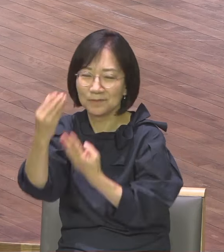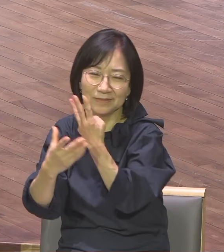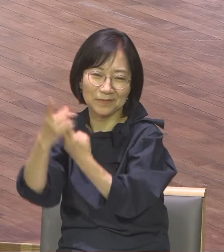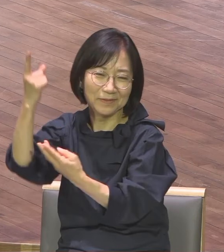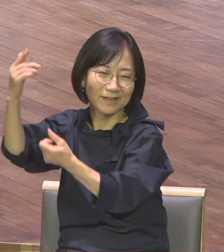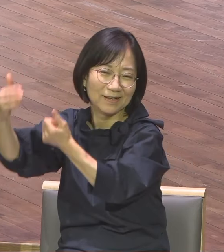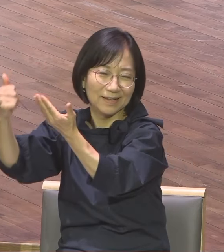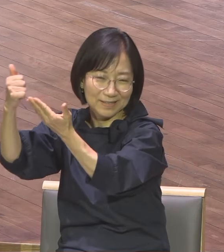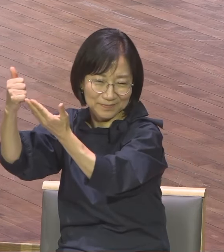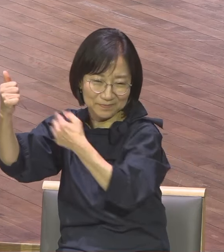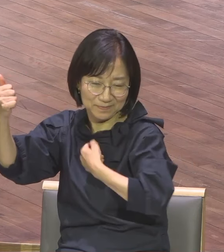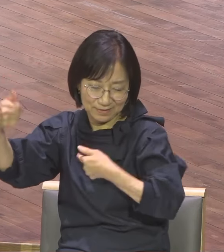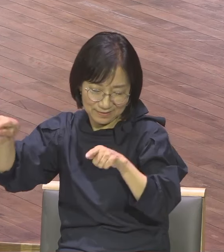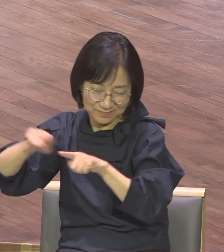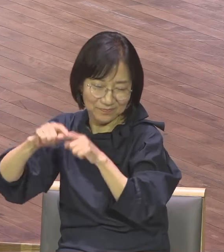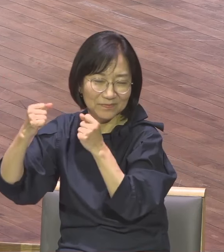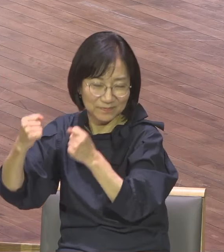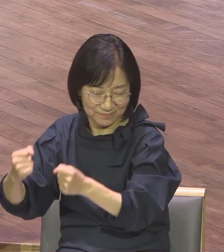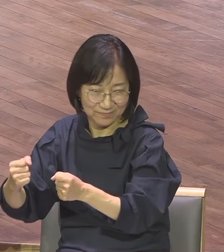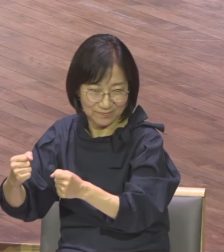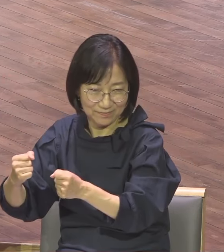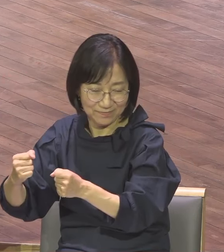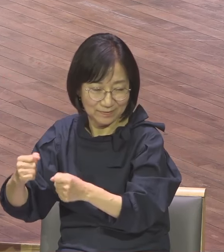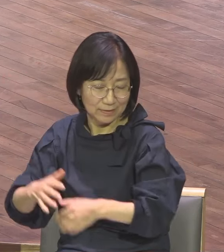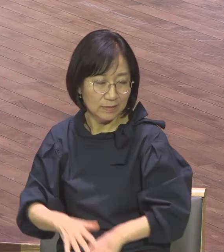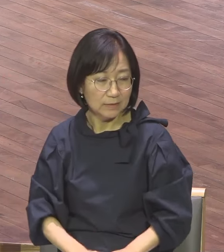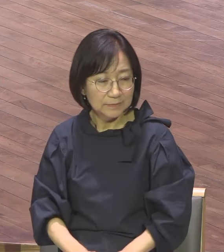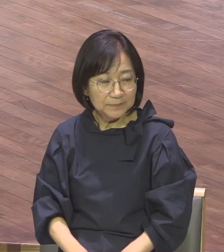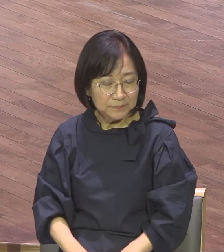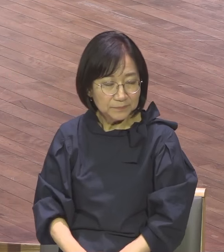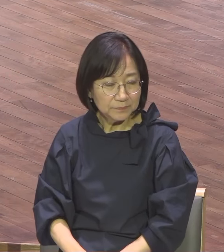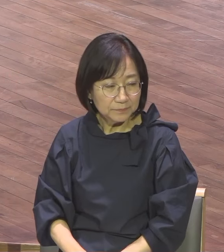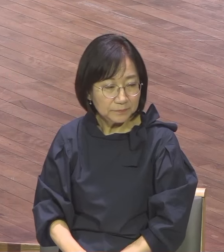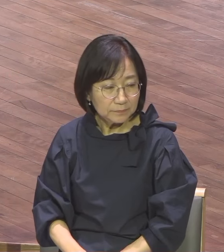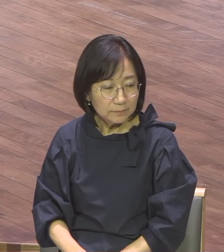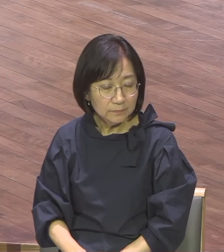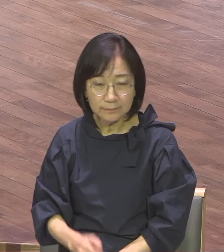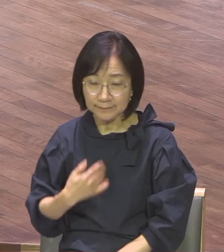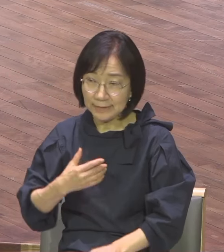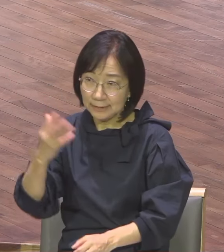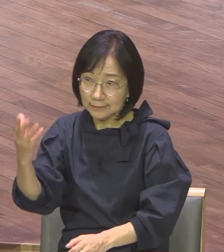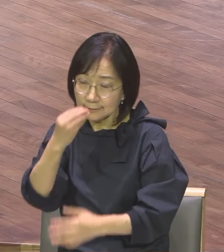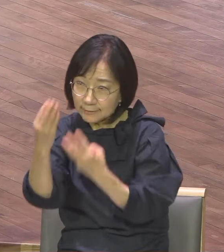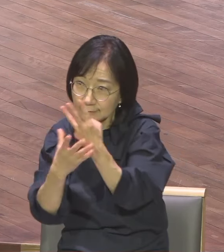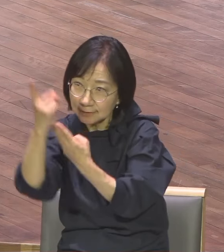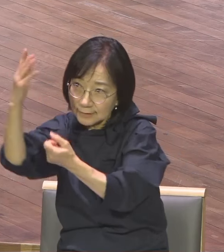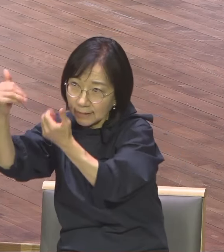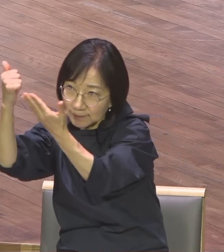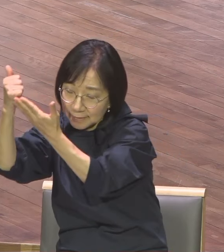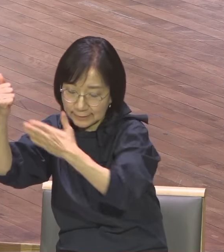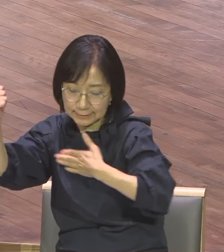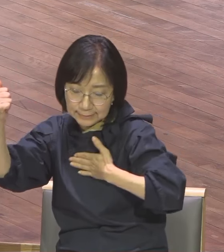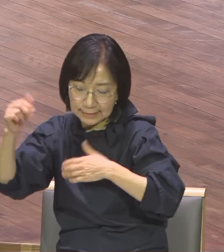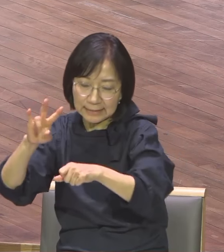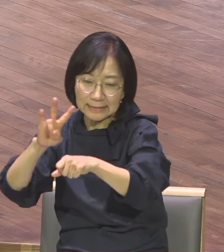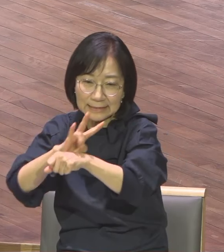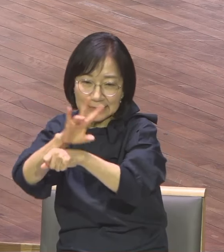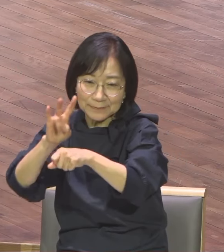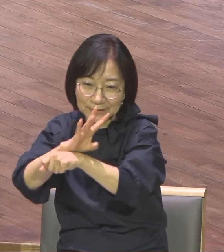이렇게 우리 인생에 참된 위로자 되시는 성삼위 하나님과 24 소통하는